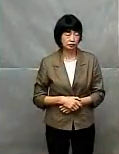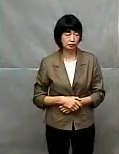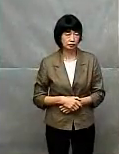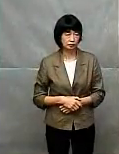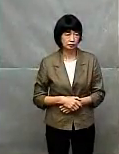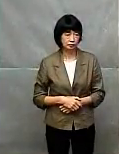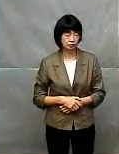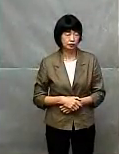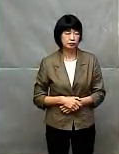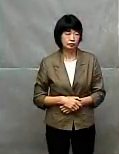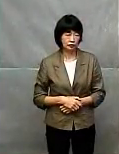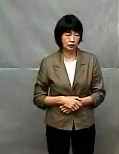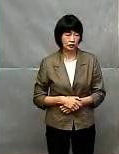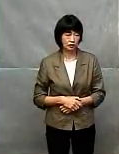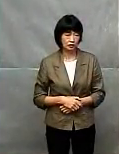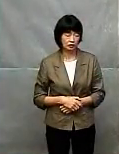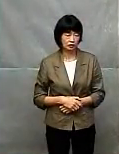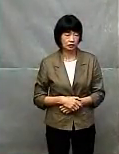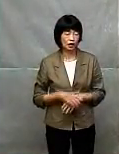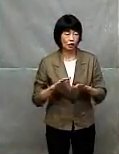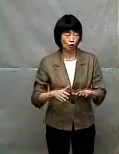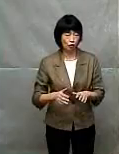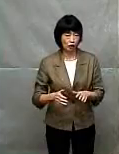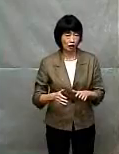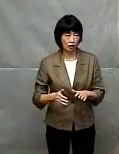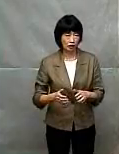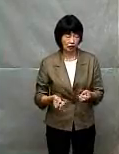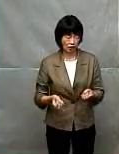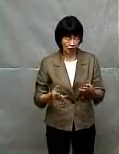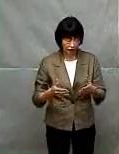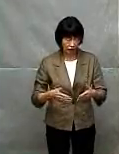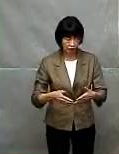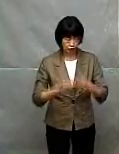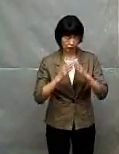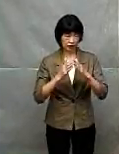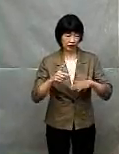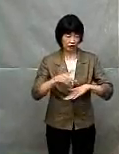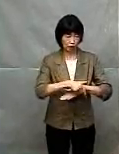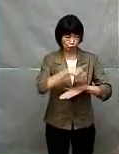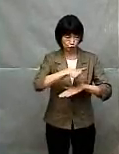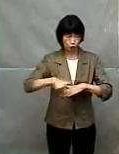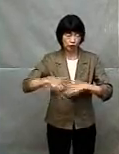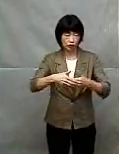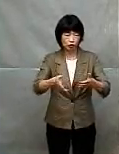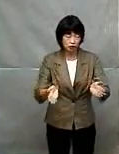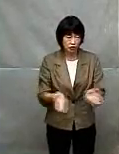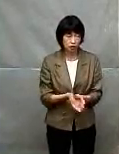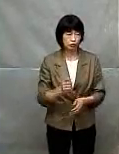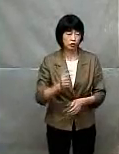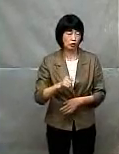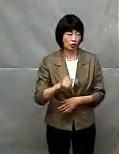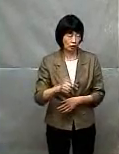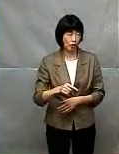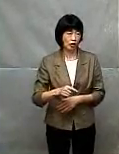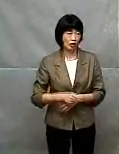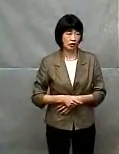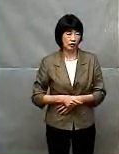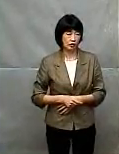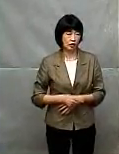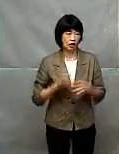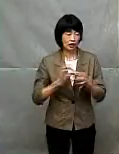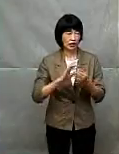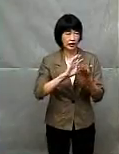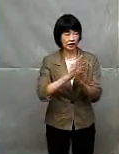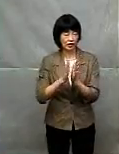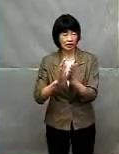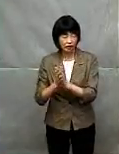これとともに今回新たに立ち上げるプロジェクトチームの取り組みにより、関係県との連携を